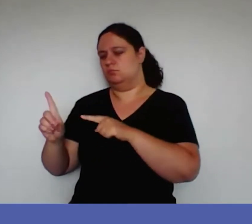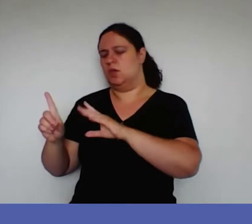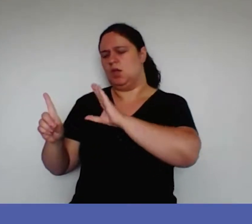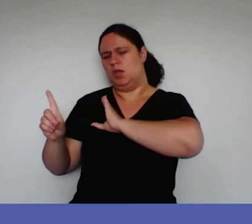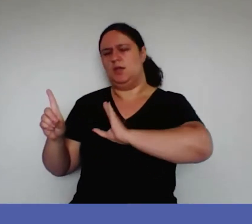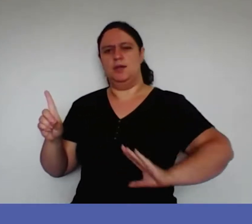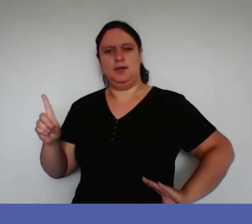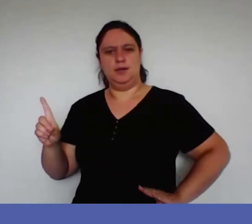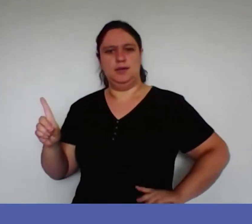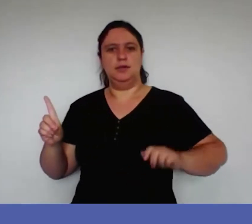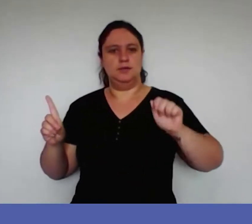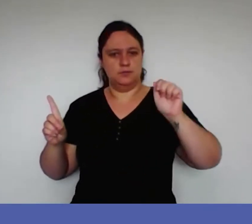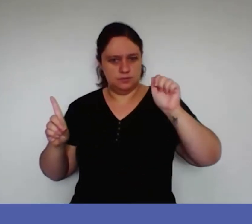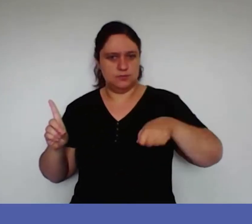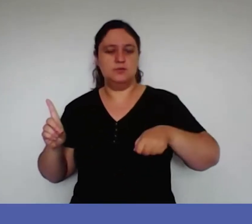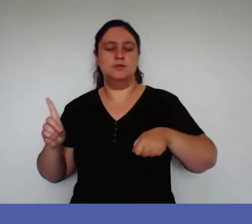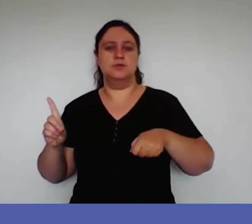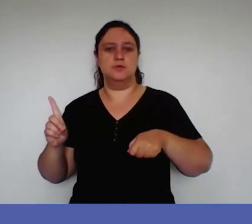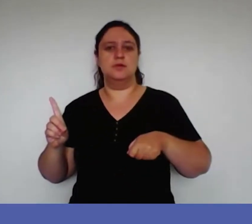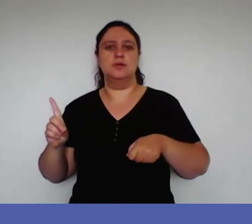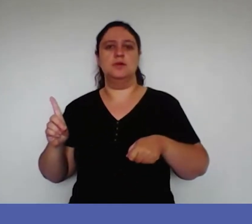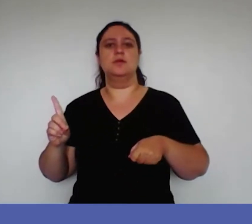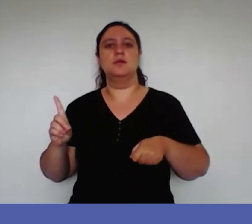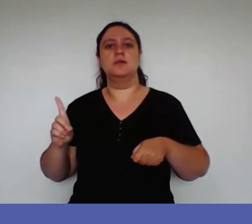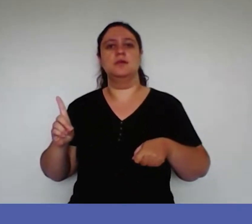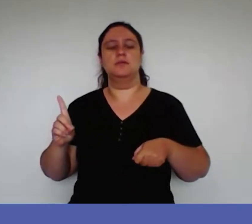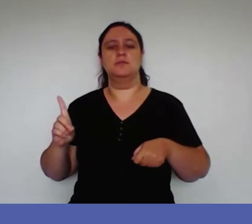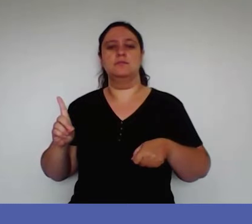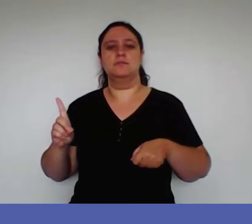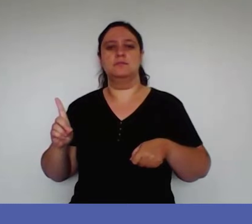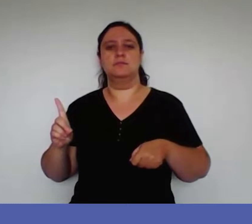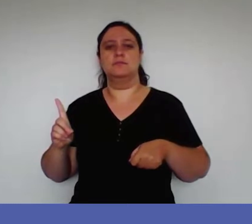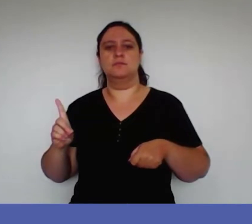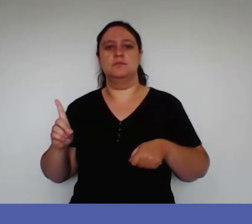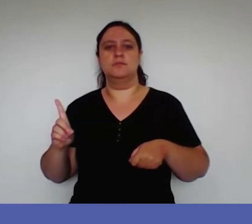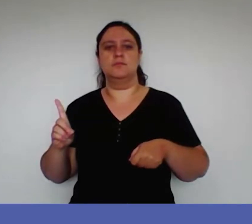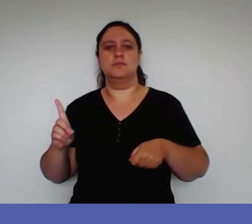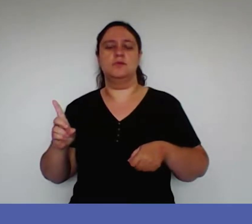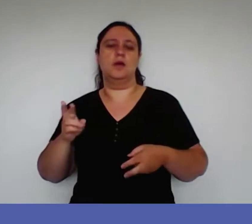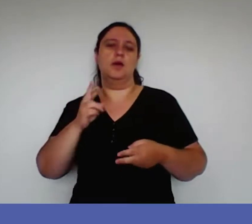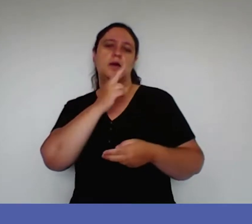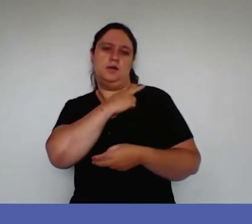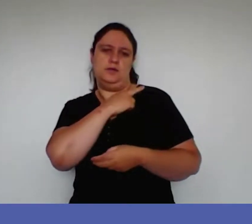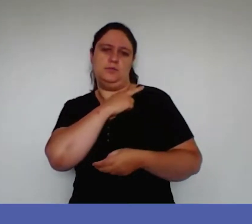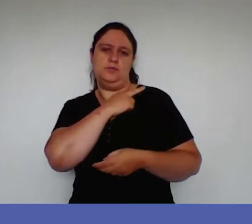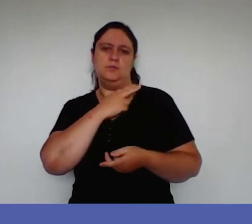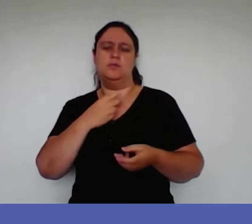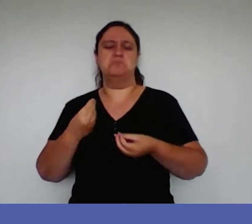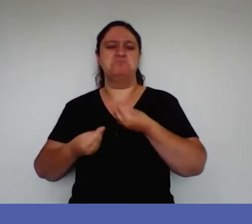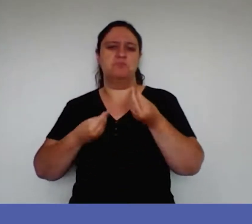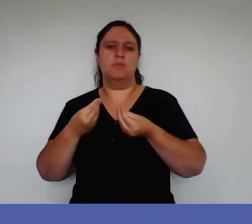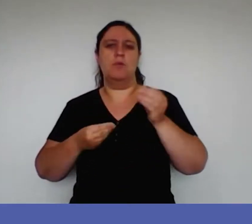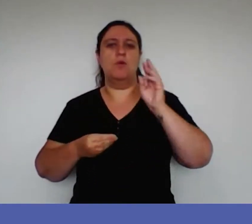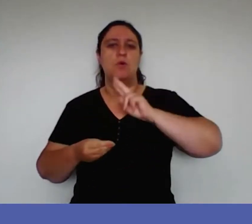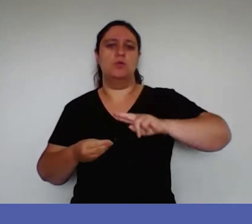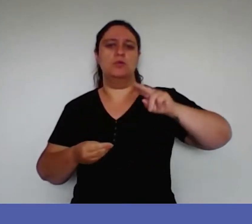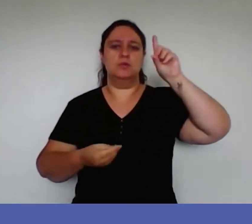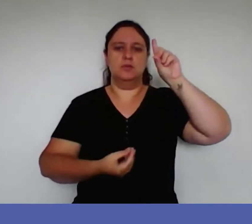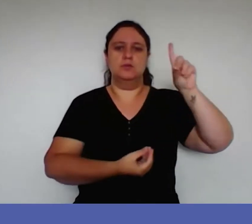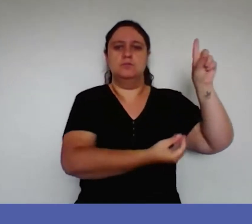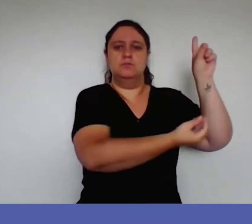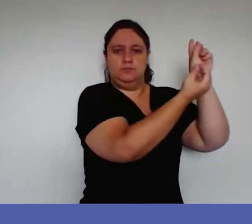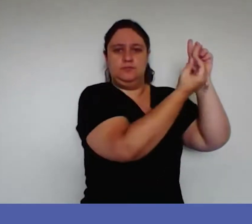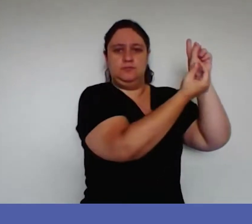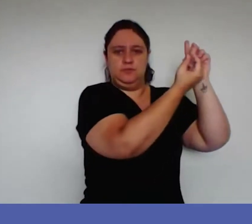pelo qual ele vai cumprir a sua comissão dada por Deus, era por meio da vida de Deus. Mas qual era a sua tarefa? Era